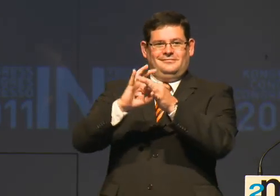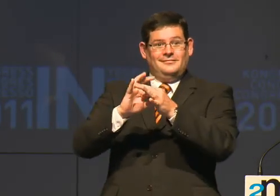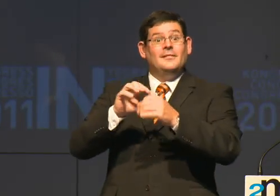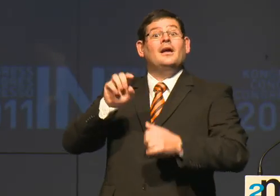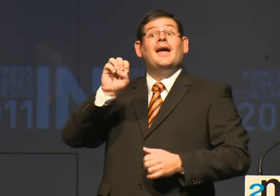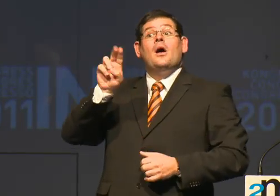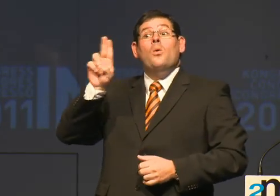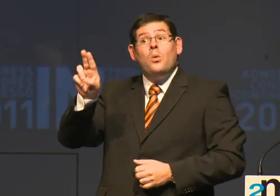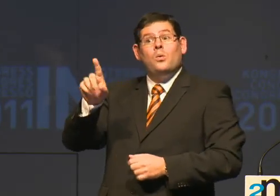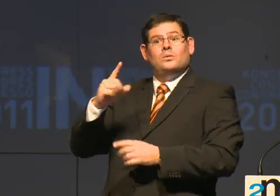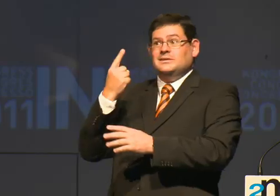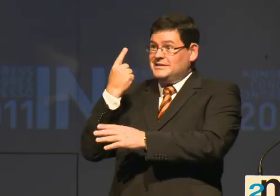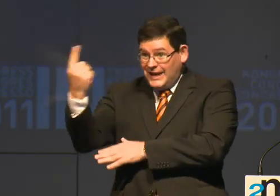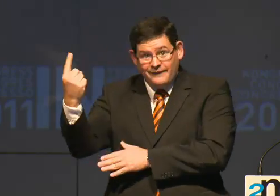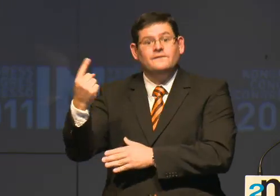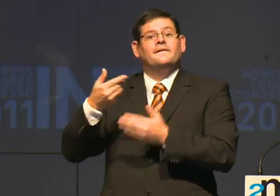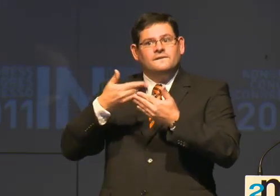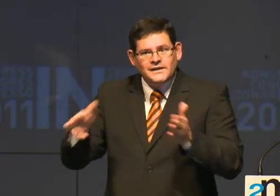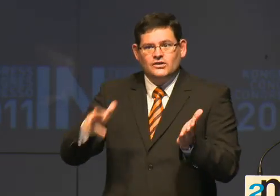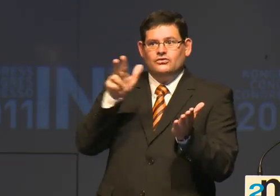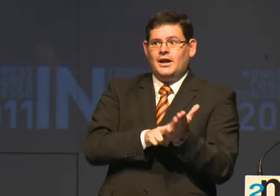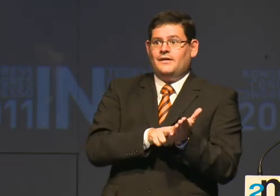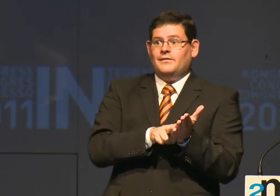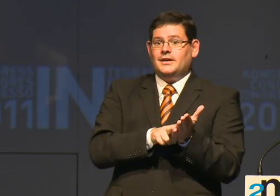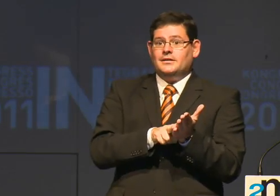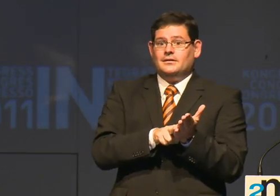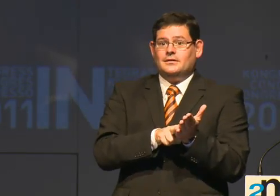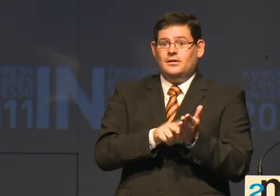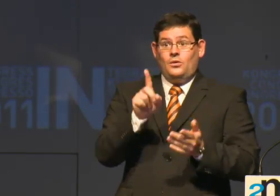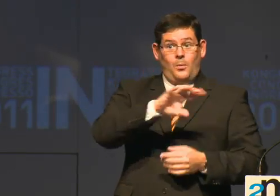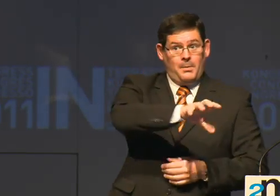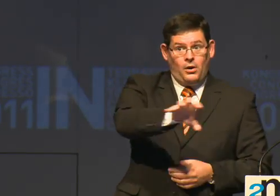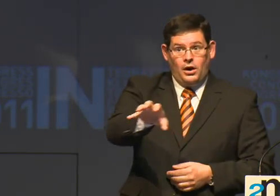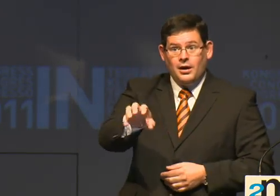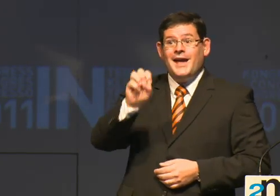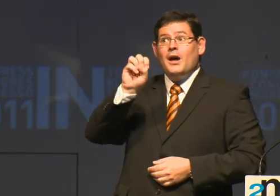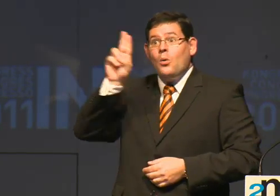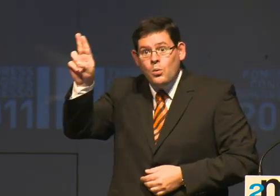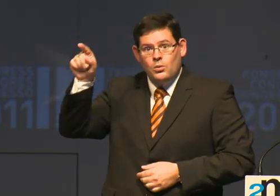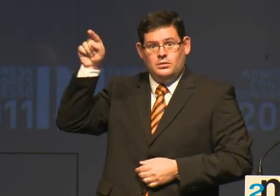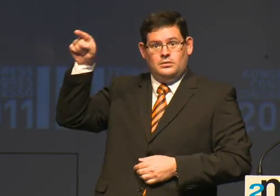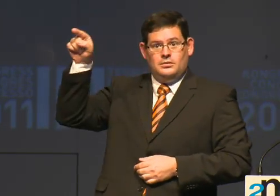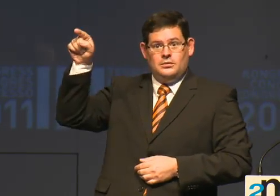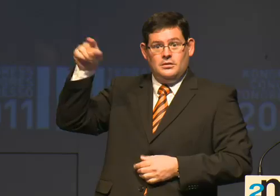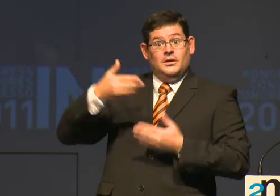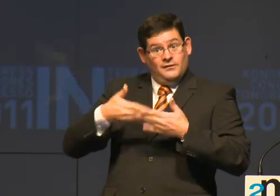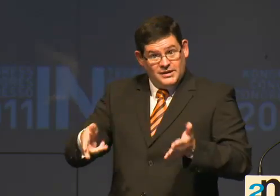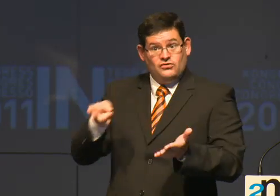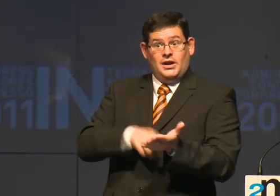Dans l'Union européenne, certains pays, ensemble, adoptent certains droits. Il y a donc cette convention qui existe, ces liens